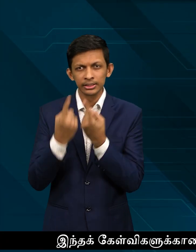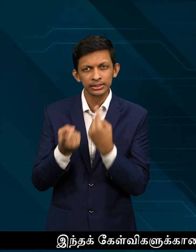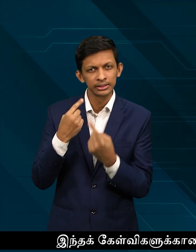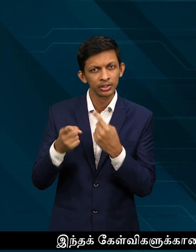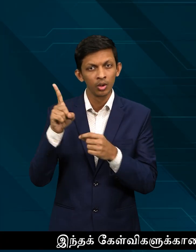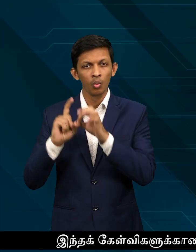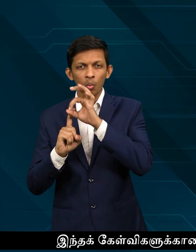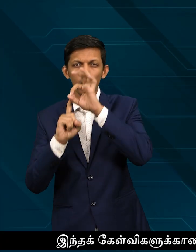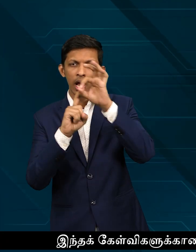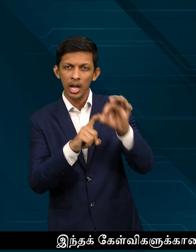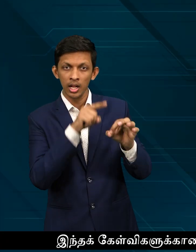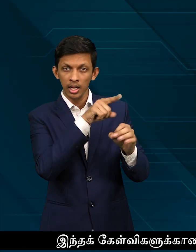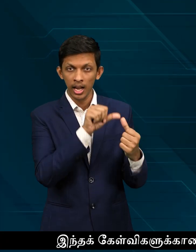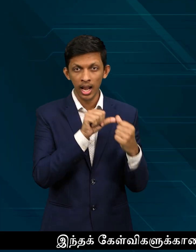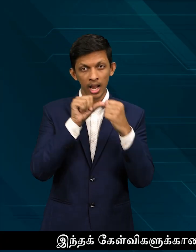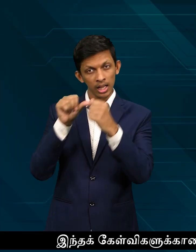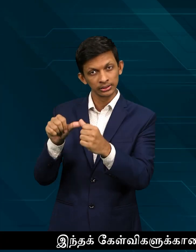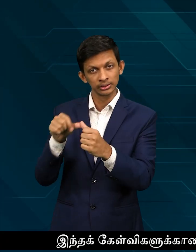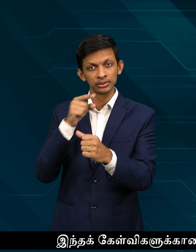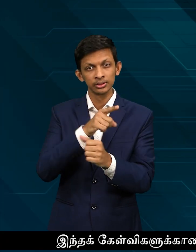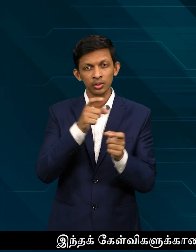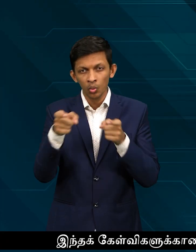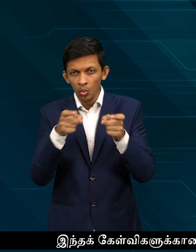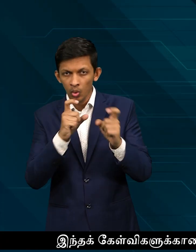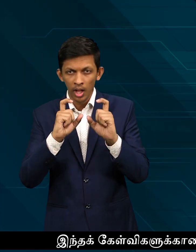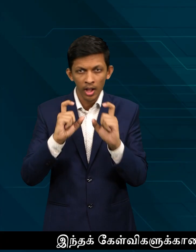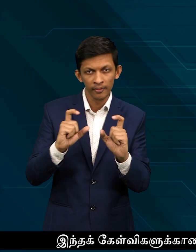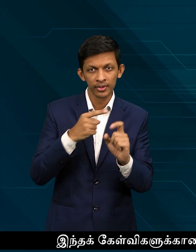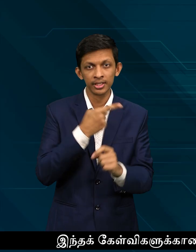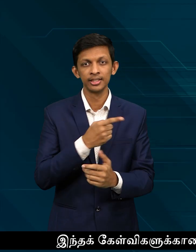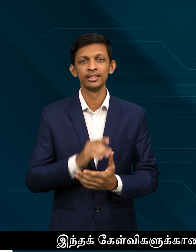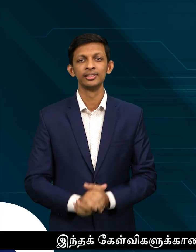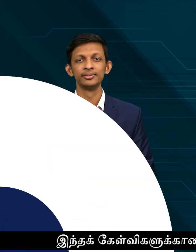இந்த கேள்விக்கான பதில்களை அறிவியல் பூர்வமாக தேடுவோம்.